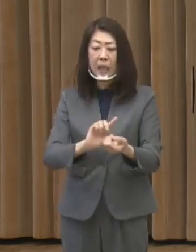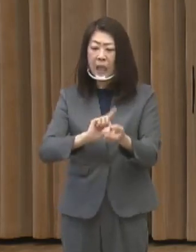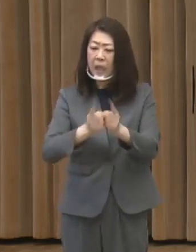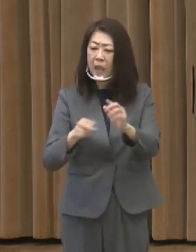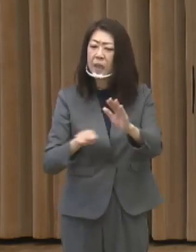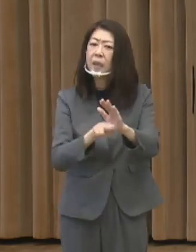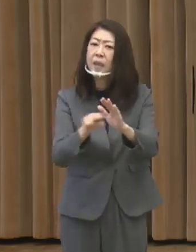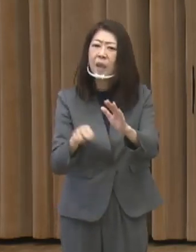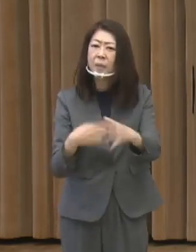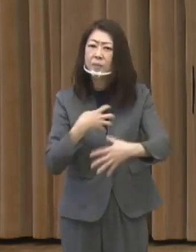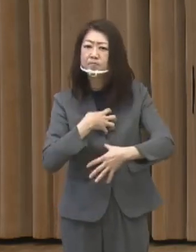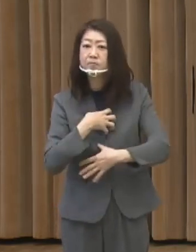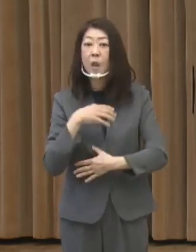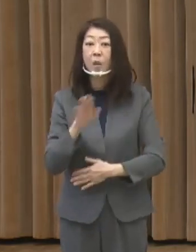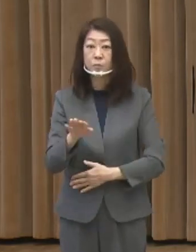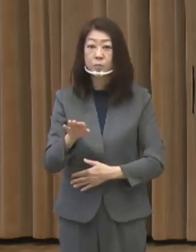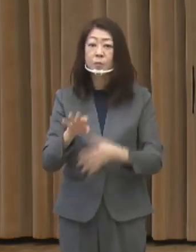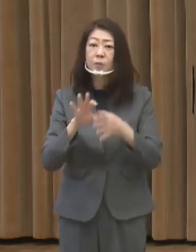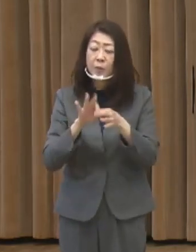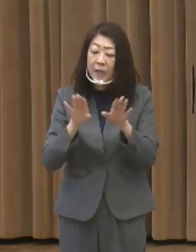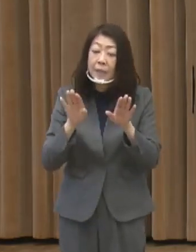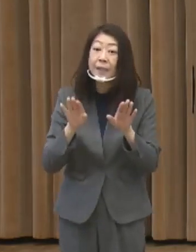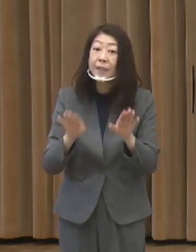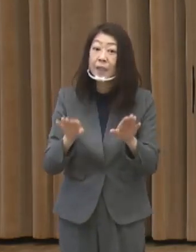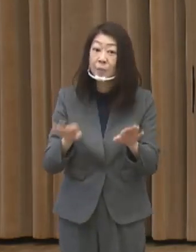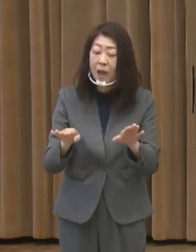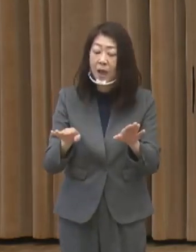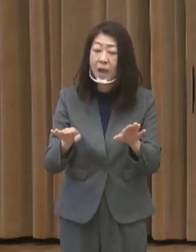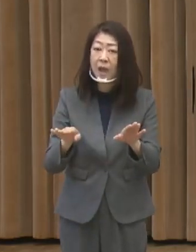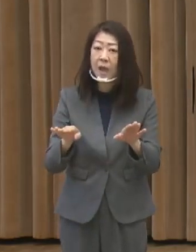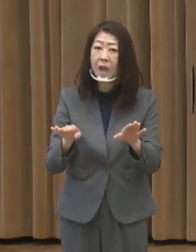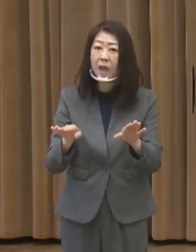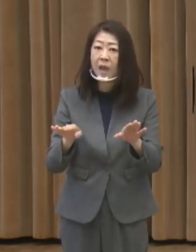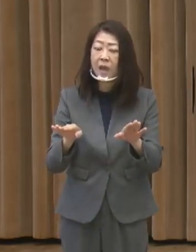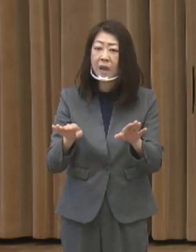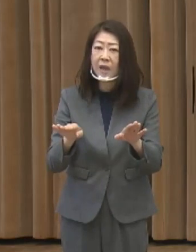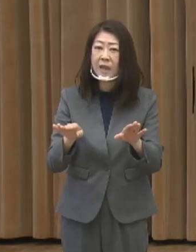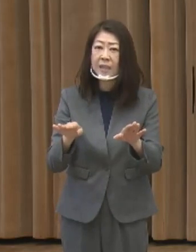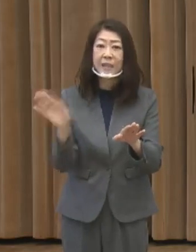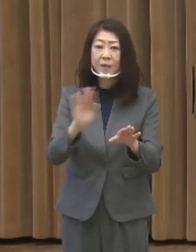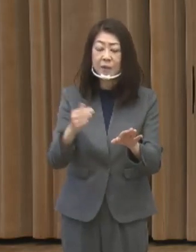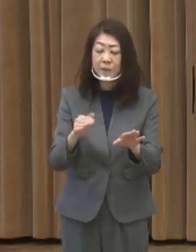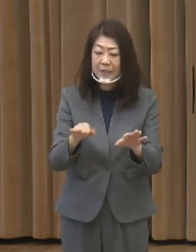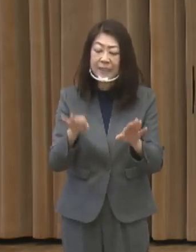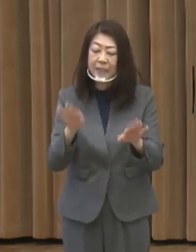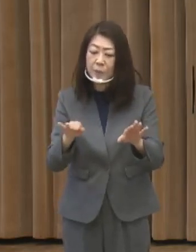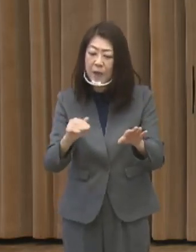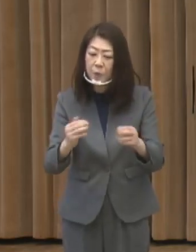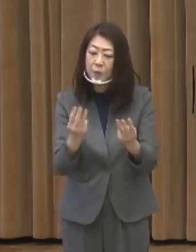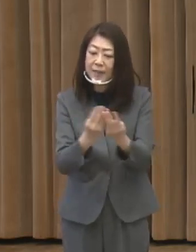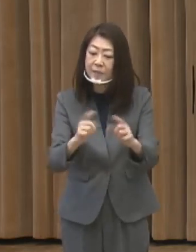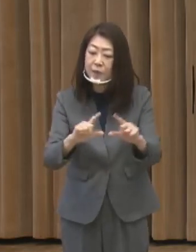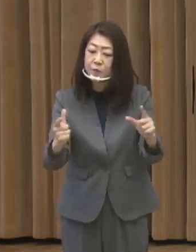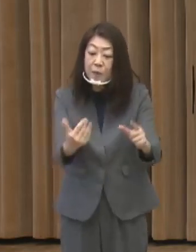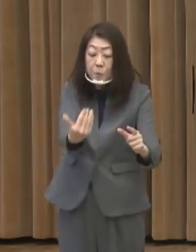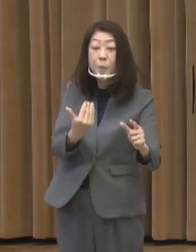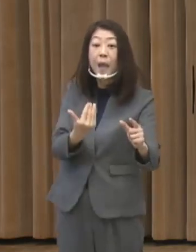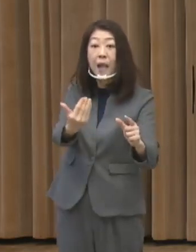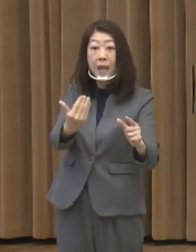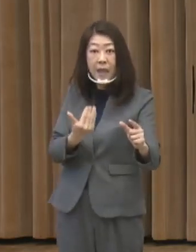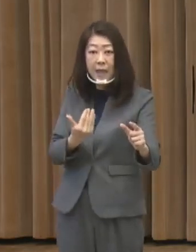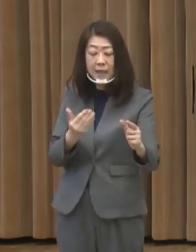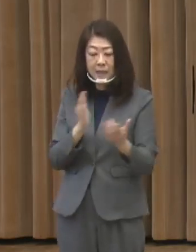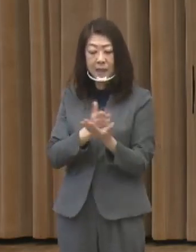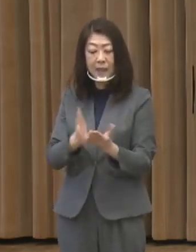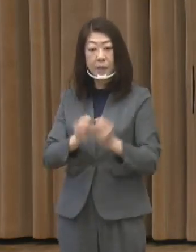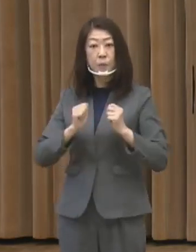懸念があることから、我々が今のステージで打つよりももう少し前倒しで行える、そういったその判断を